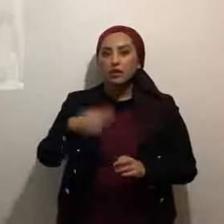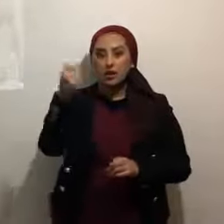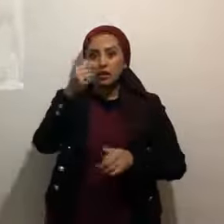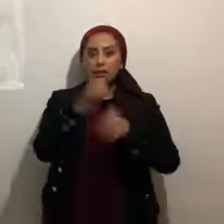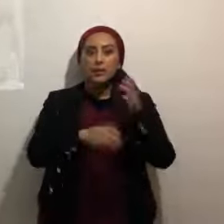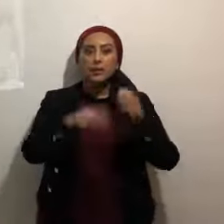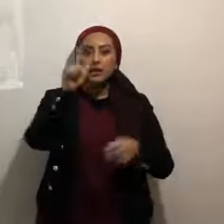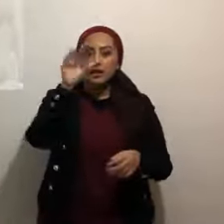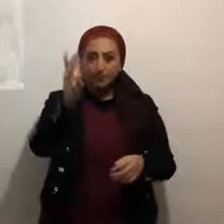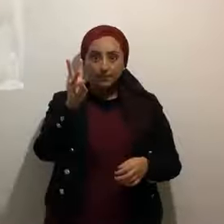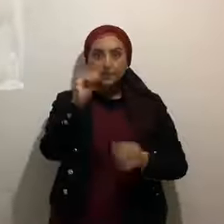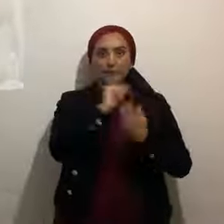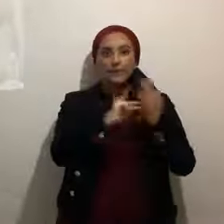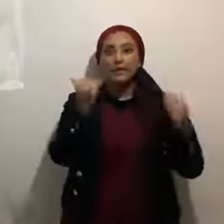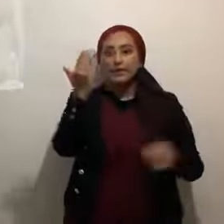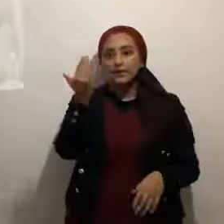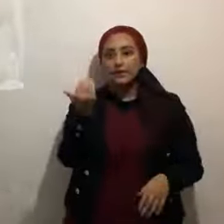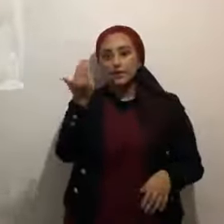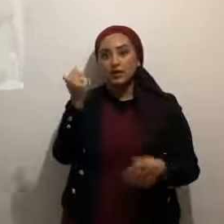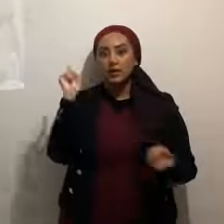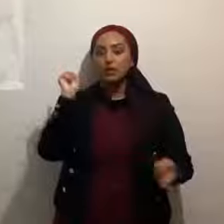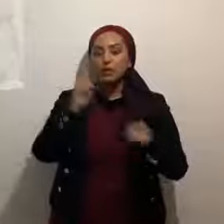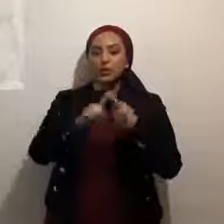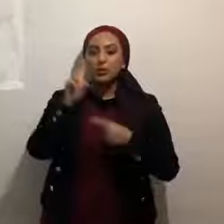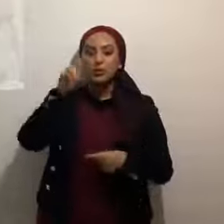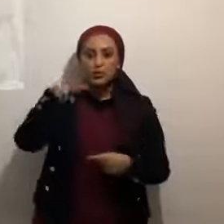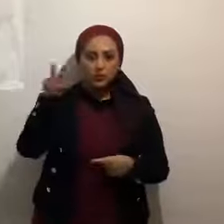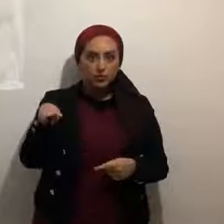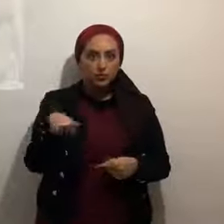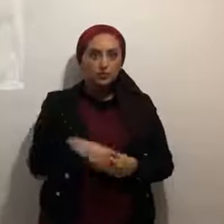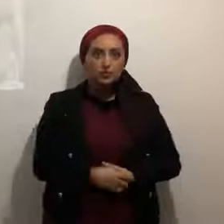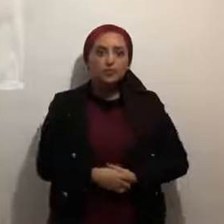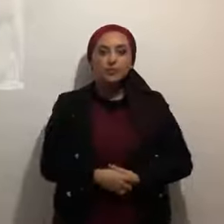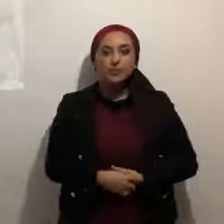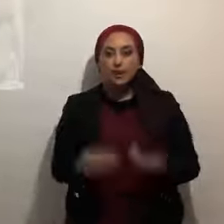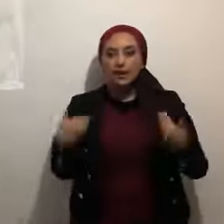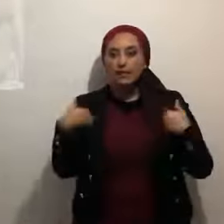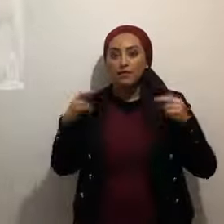26, verso 15 al 22. ¿Ya lo tienen? ¿Sí?